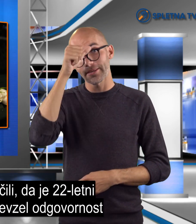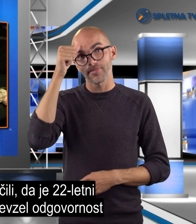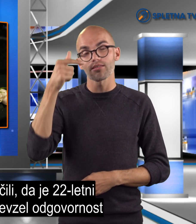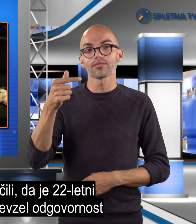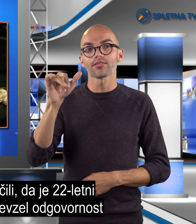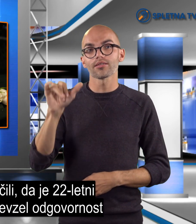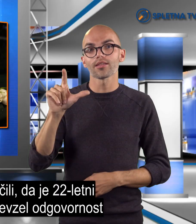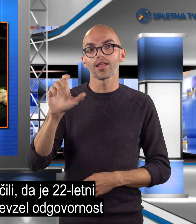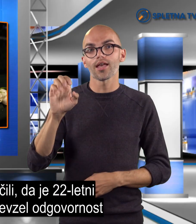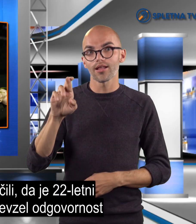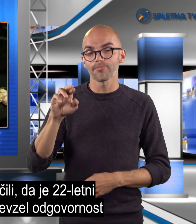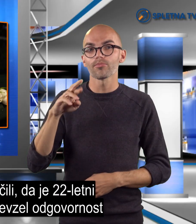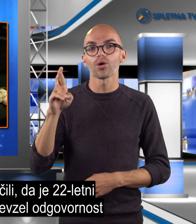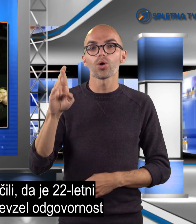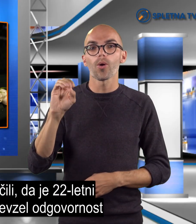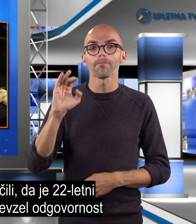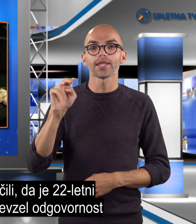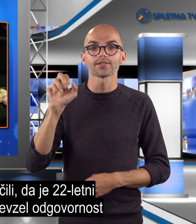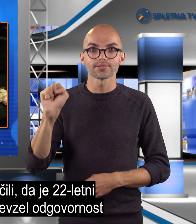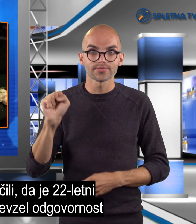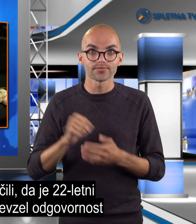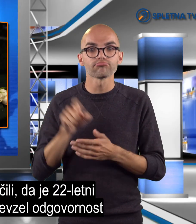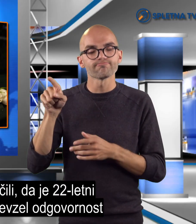prevzel odgovornost in priznal, da je Kirka ustrelil.